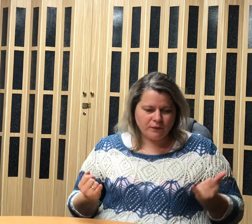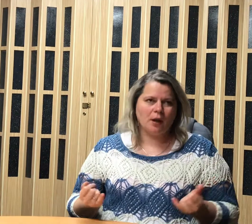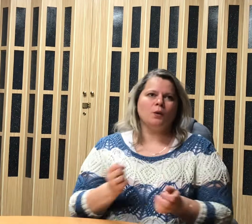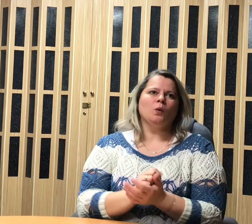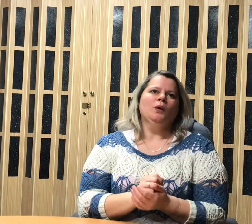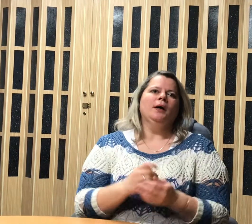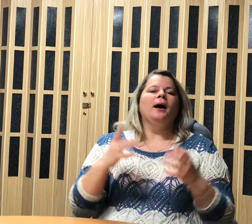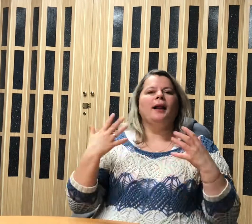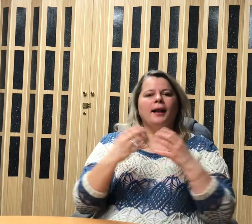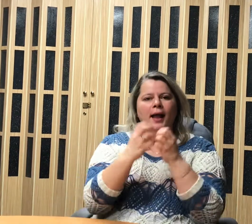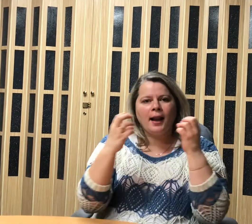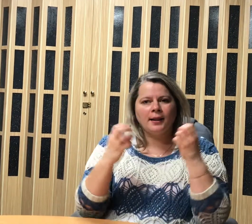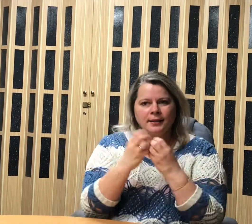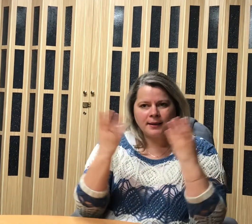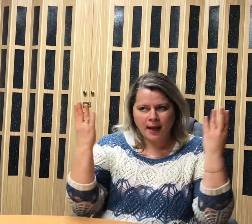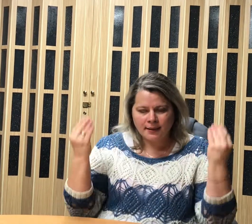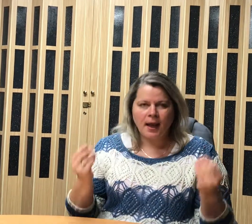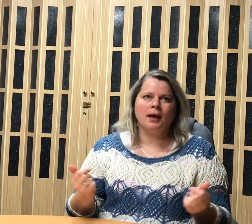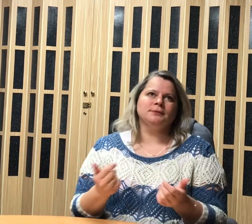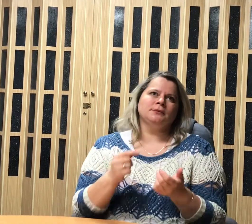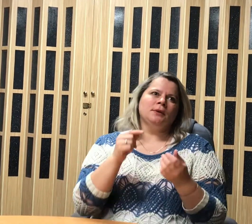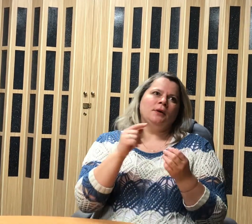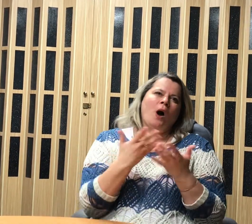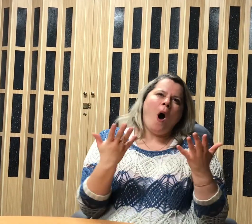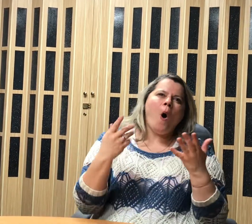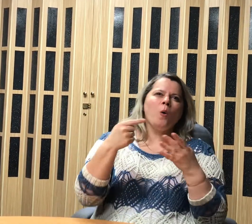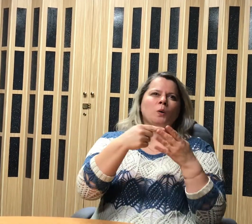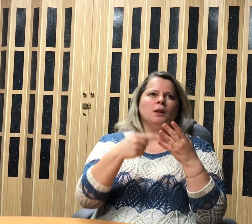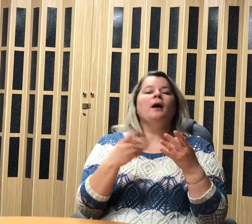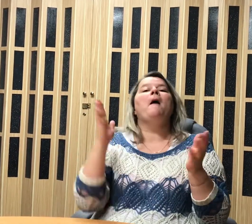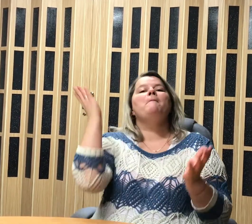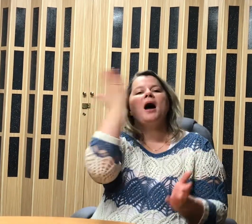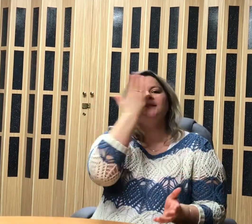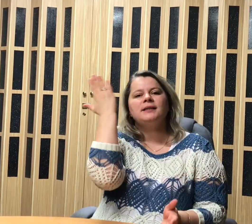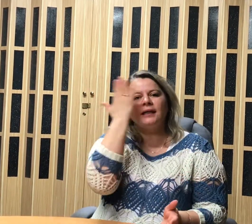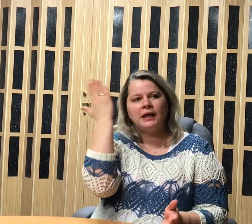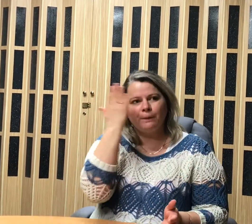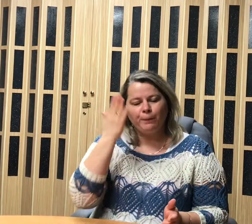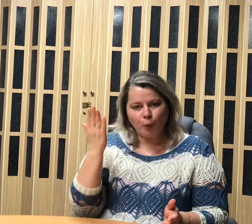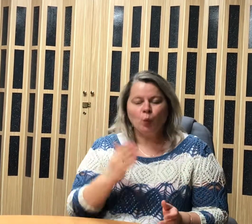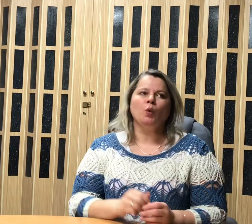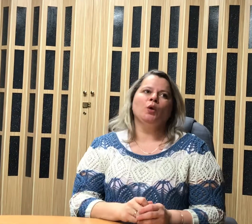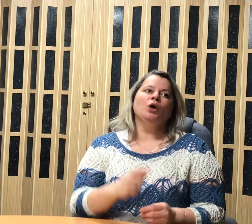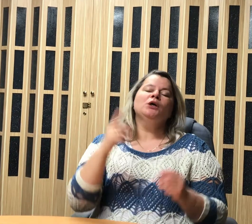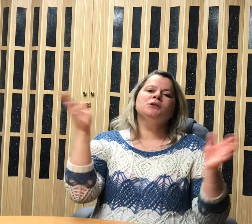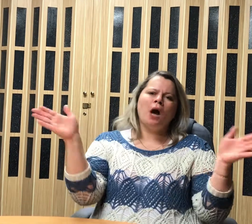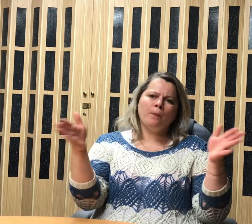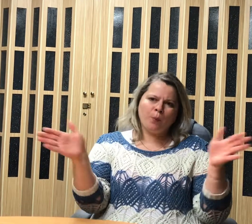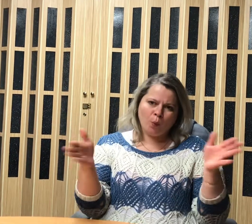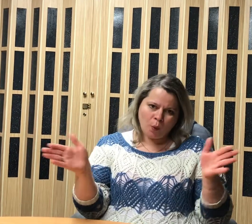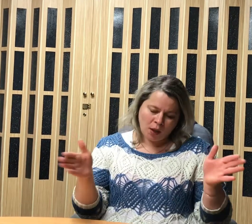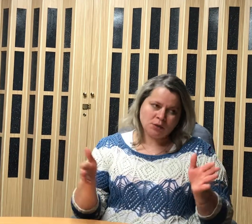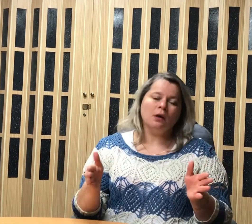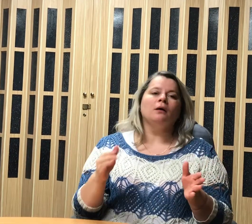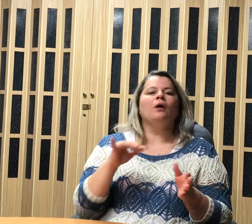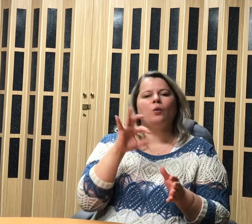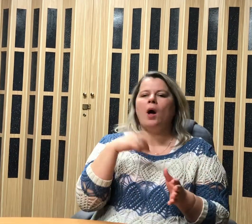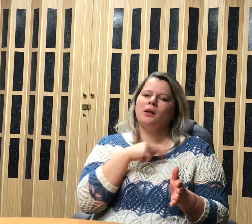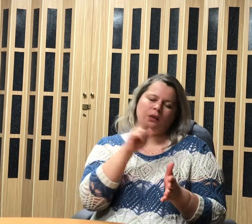Skolā notiek, tiek organizēta Ziemassvētku eglītes vai kādi citi pasākumi, vai nu vecāku